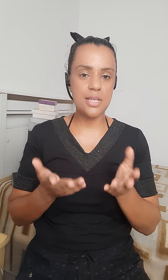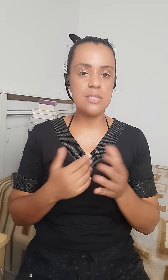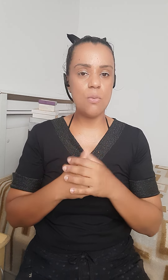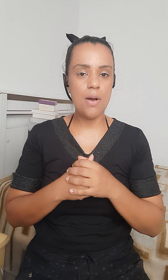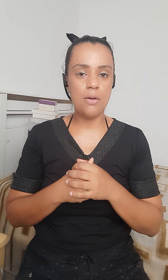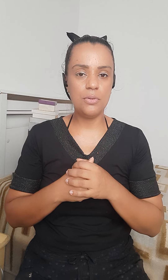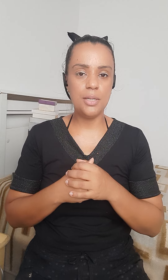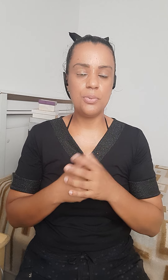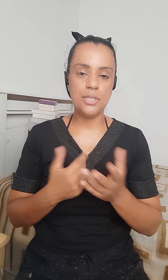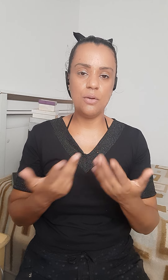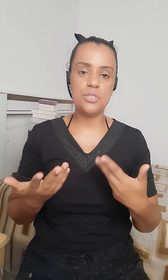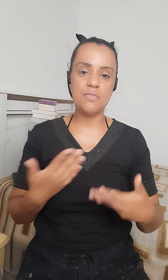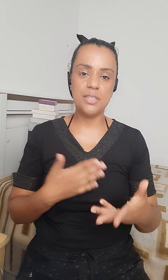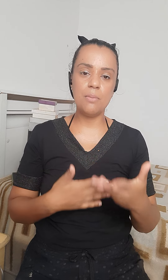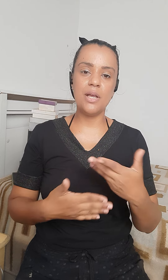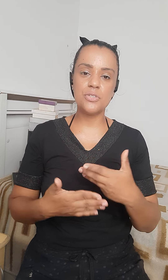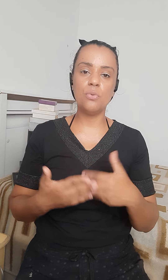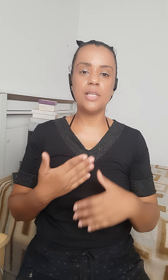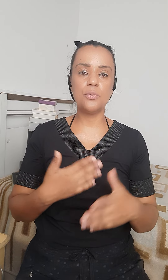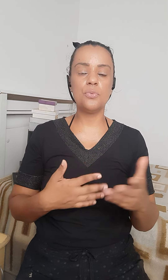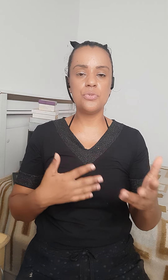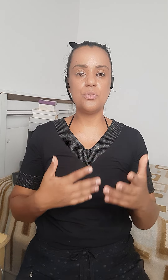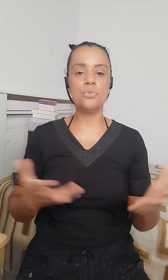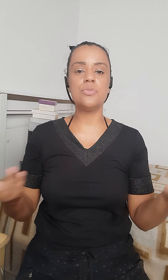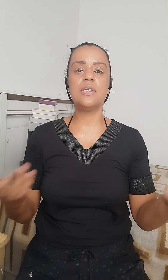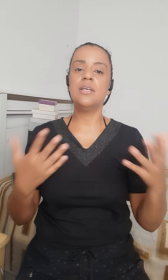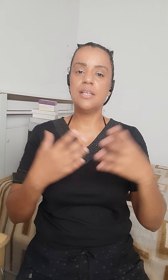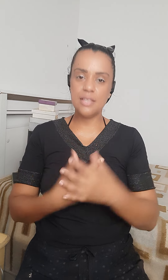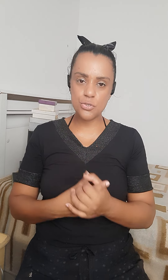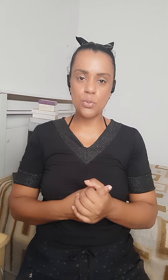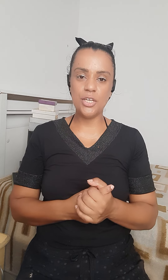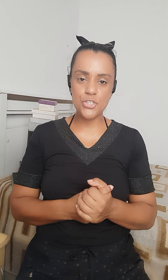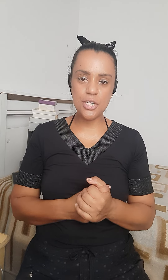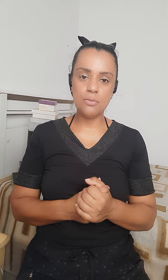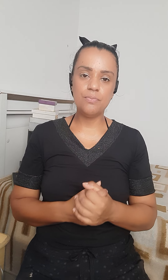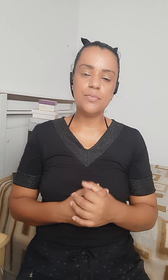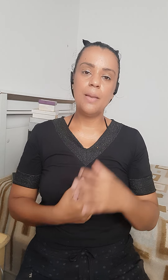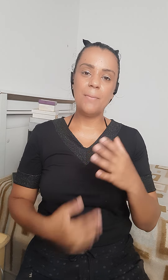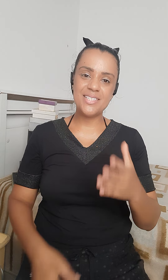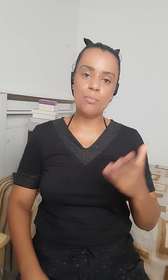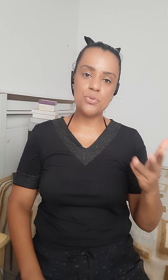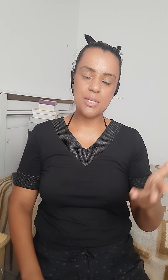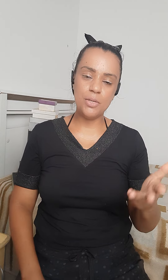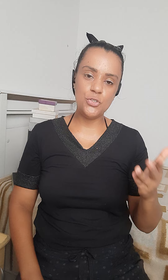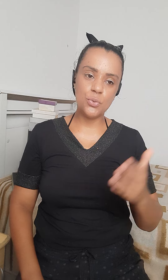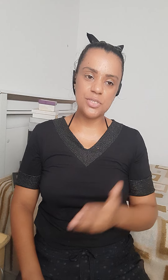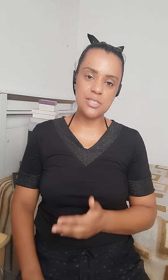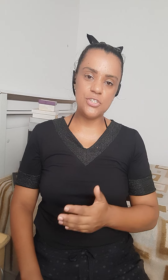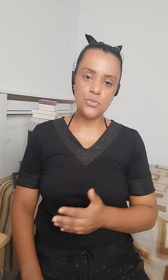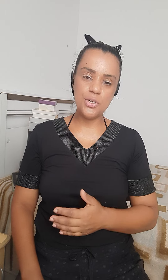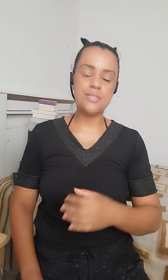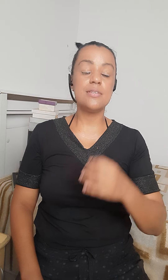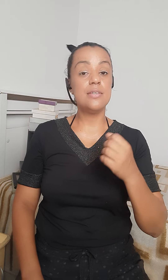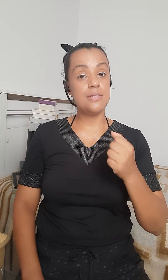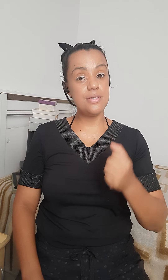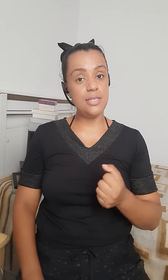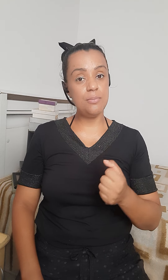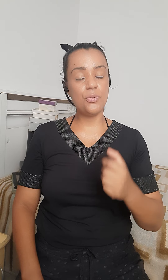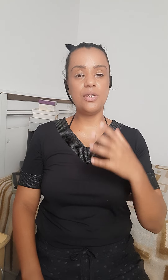São Paulo, né? Porque é onde você vai ter mais contato com surdos da sua região. Mas é bom saber de outras regiões? Sim, porque vai